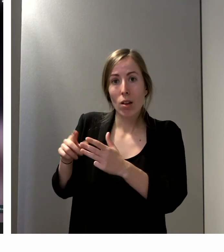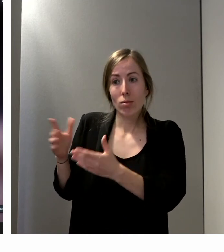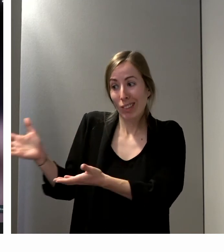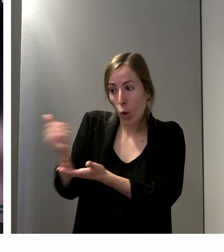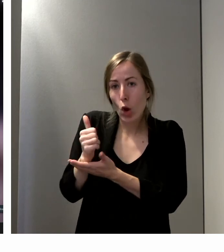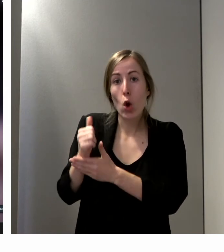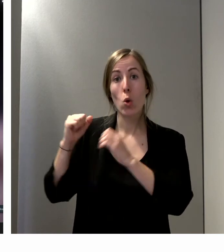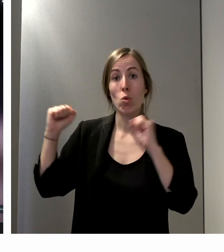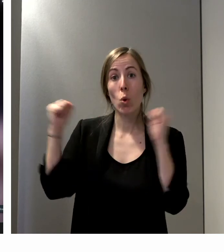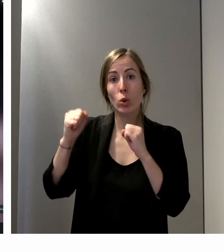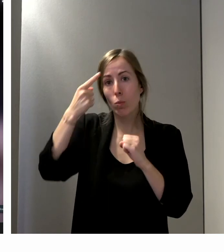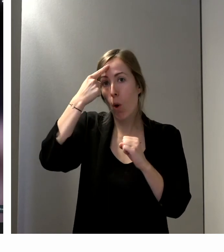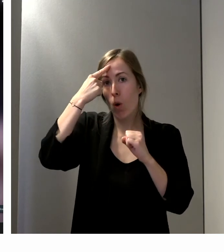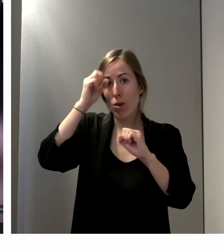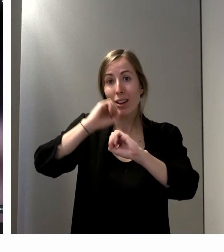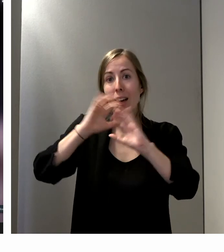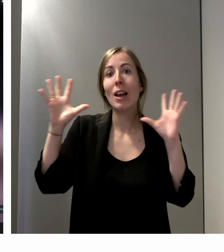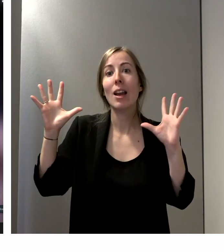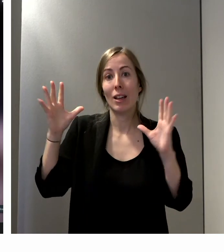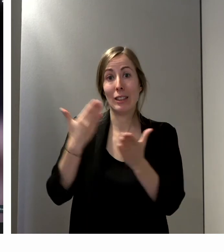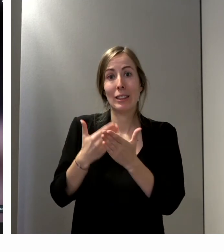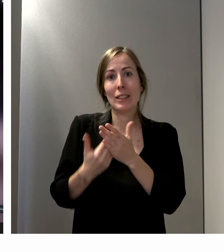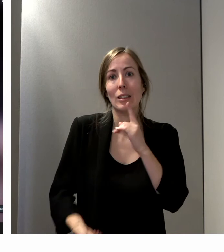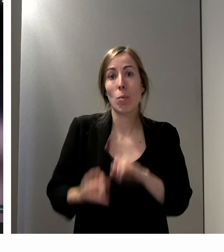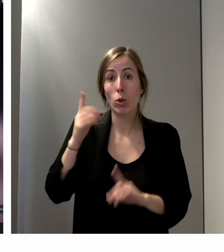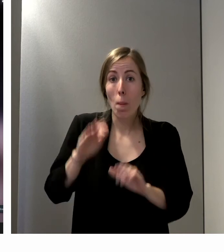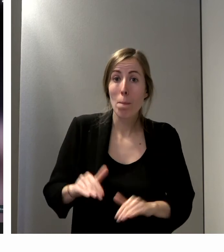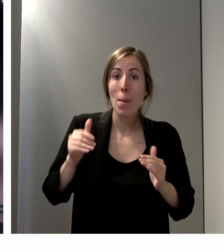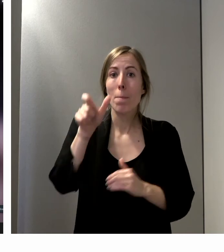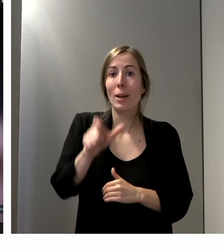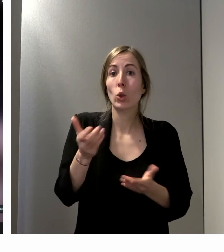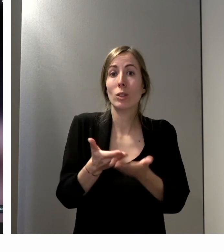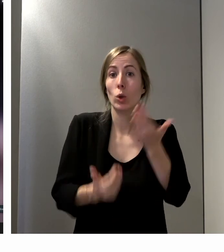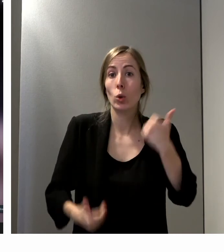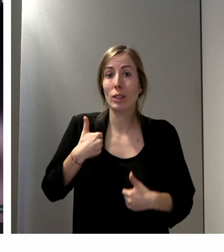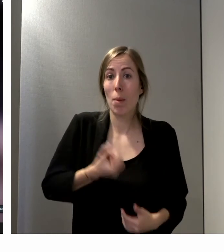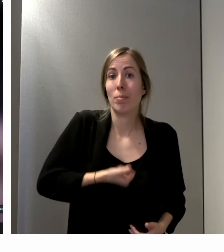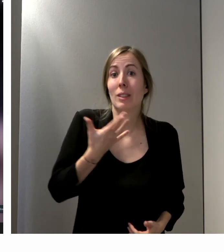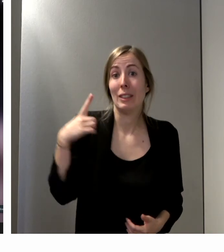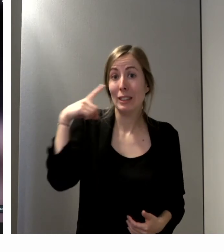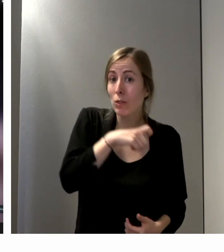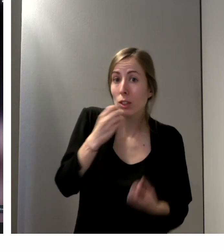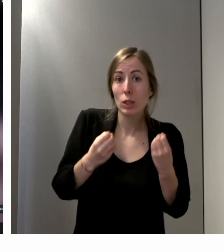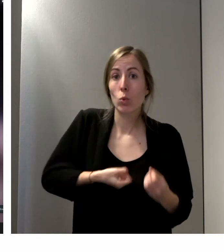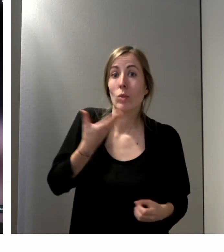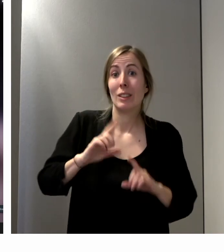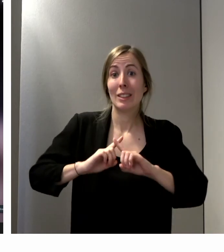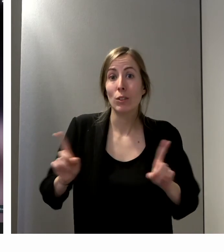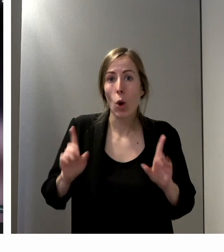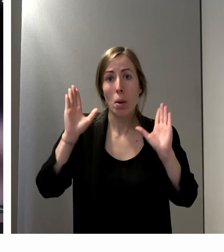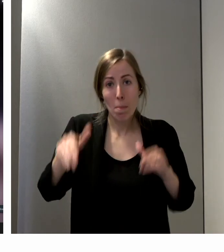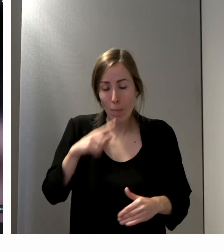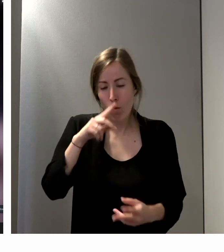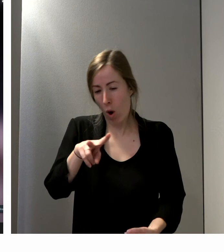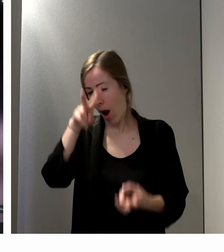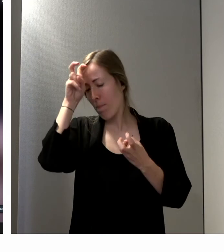important, même quand la personne en situation de handicap a du mal à s'exprimer ou a une expression différente. Il faut être en